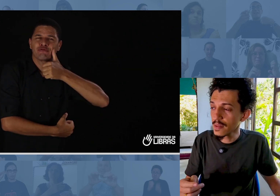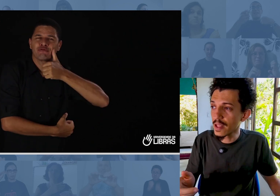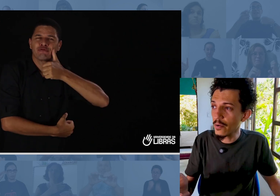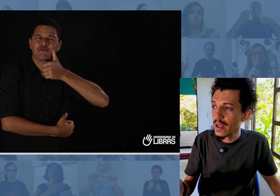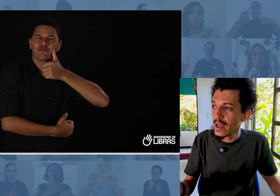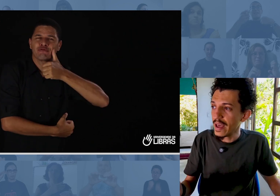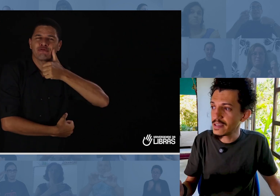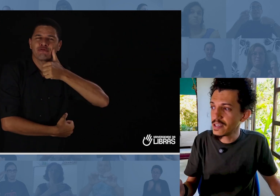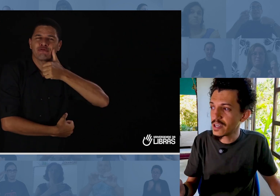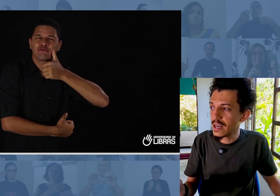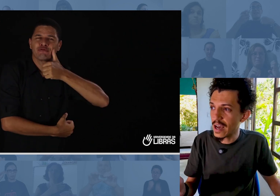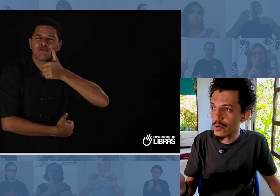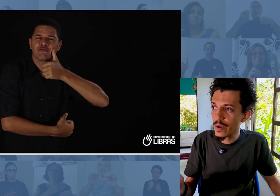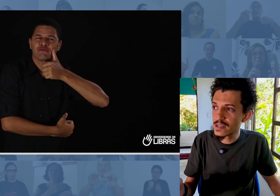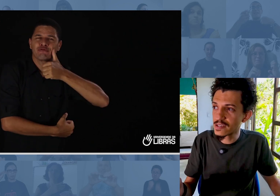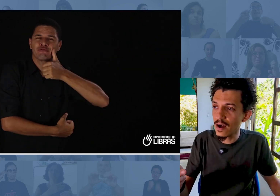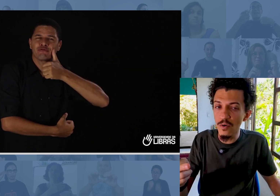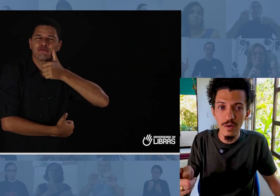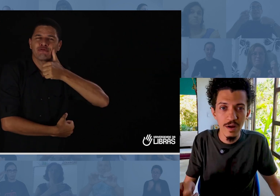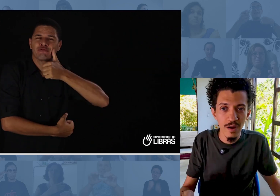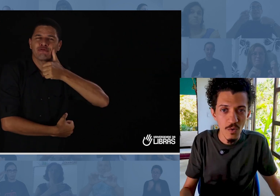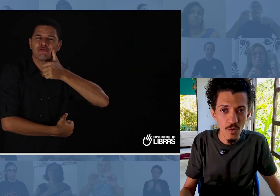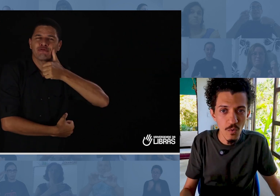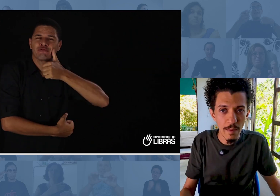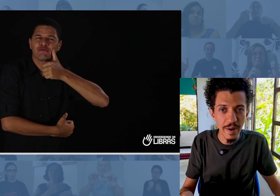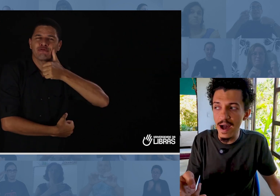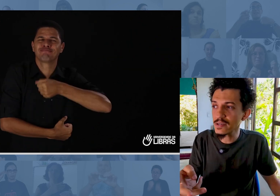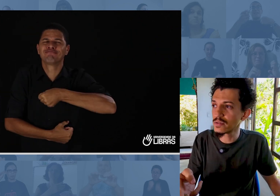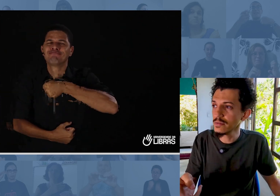Então, existe ali a conexão, o abraço.